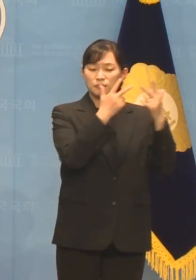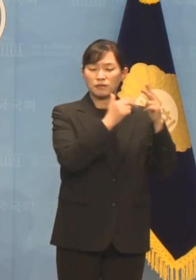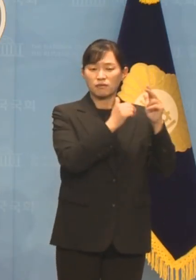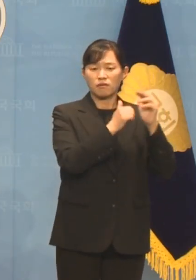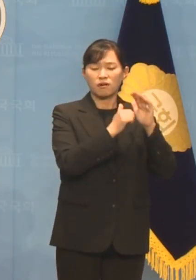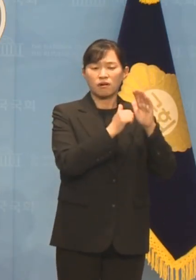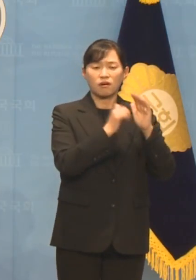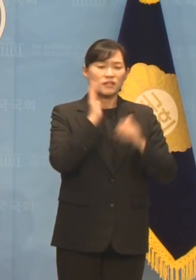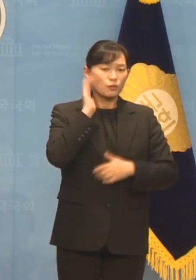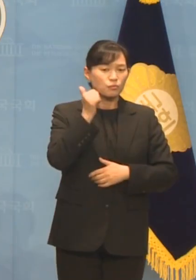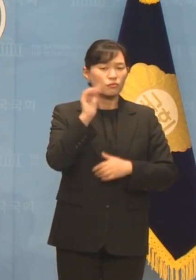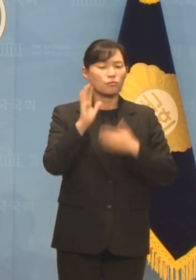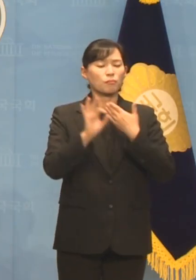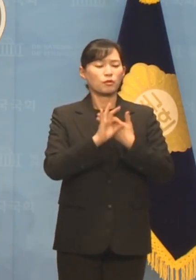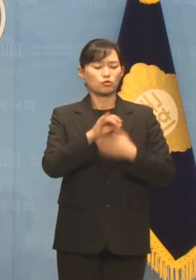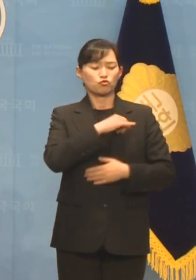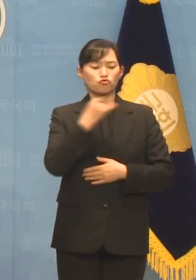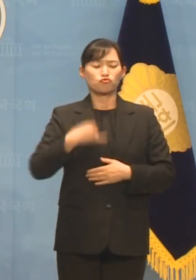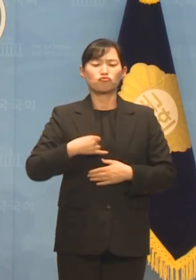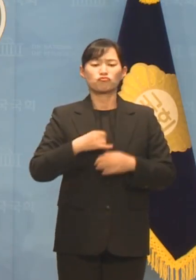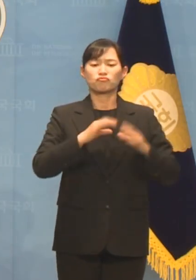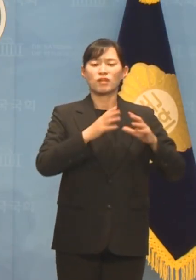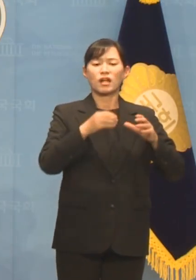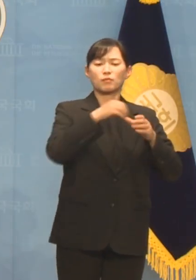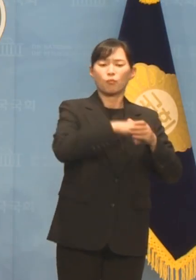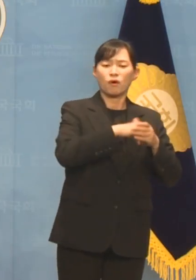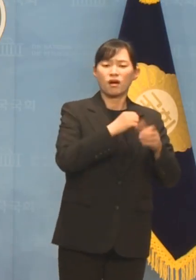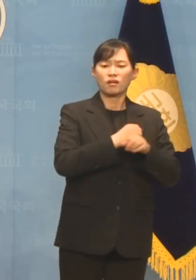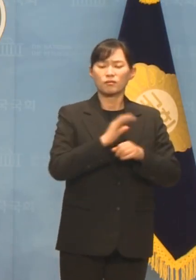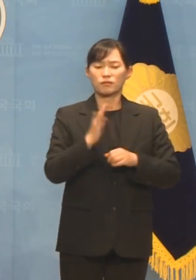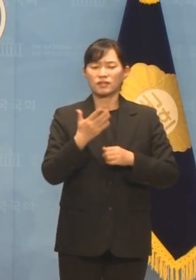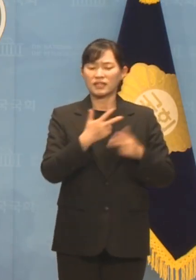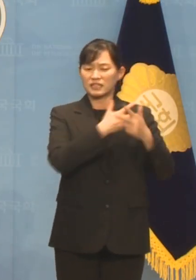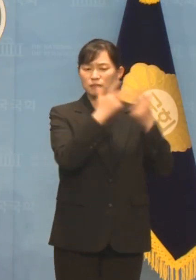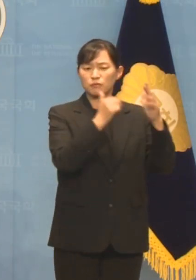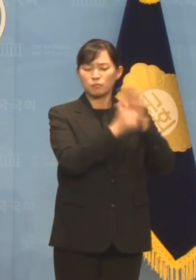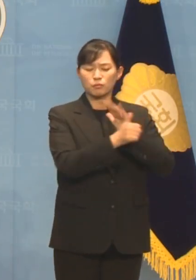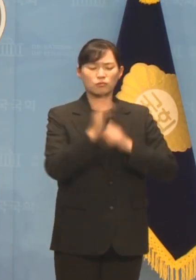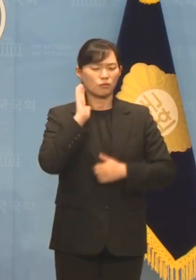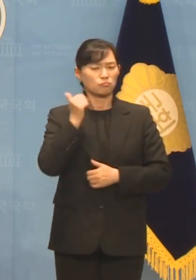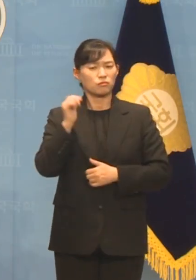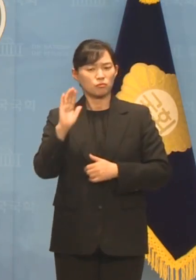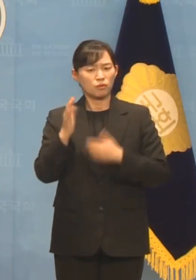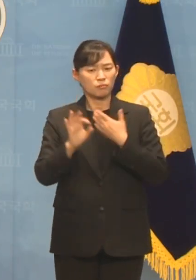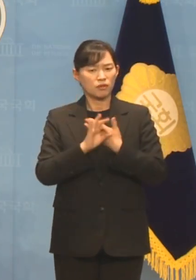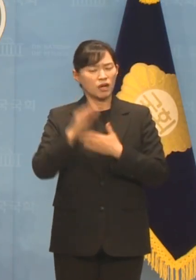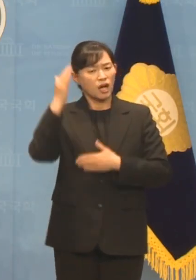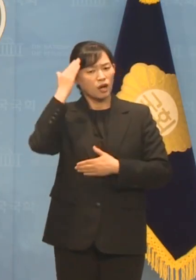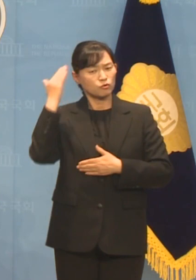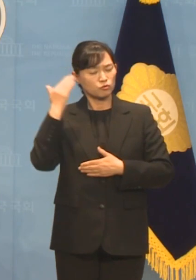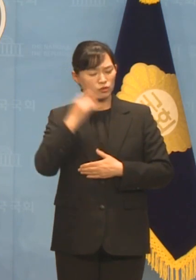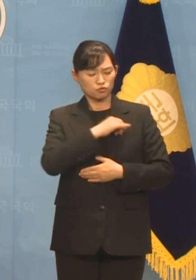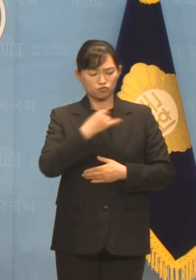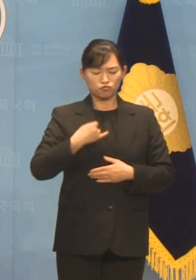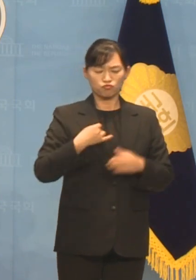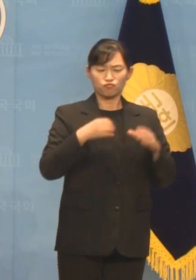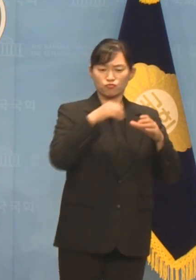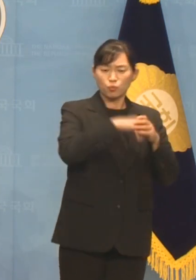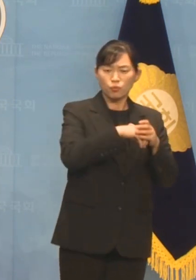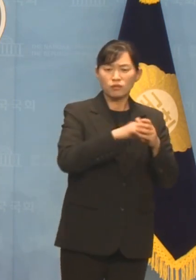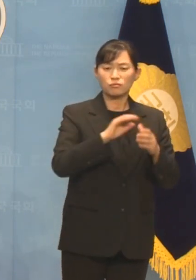되면 한국도 중국의 속국이 될 것이라는 보도는 이재명 대표가 대통령이 되면 한국이 중국의 속국이 될